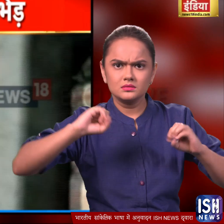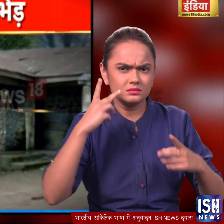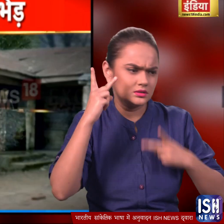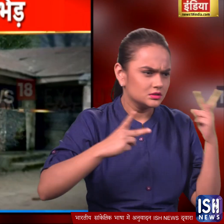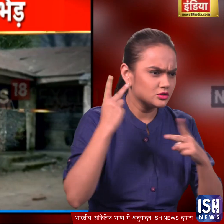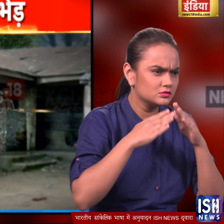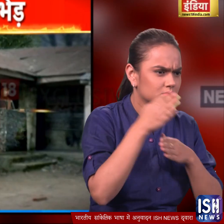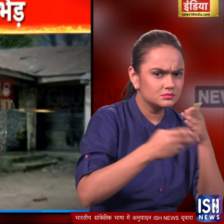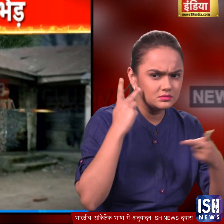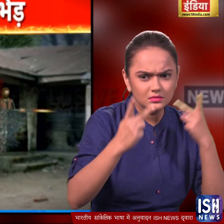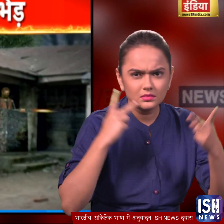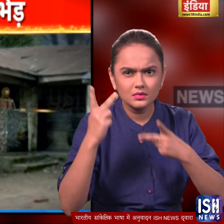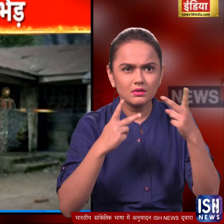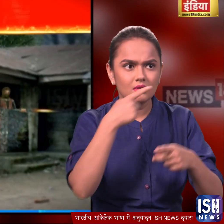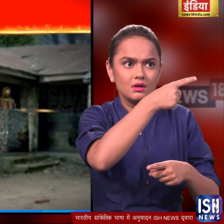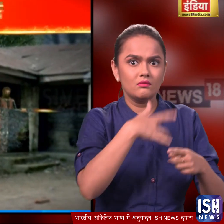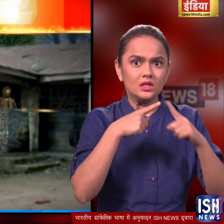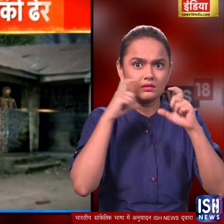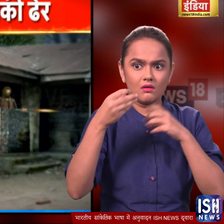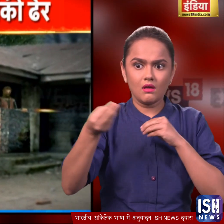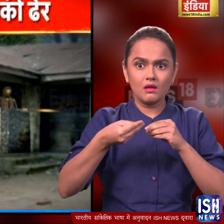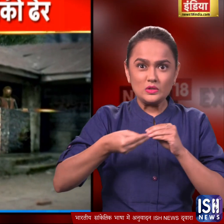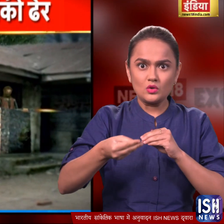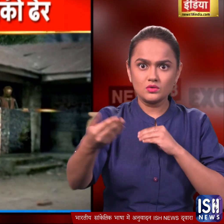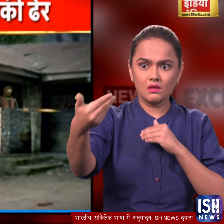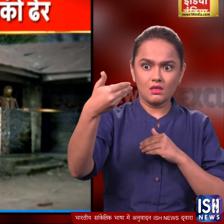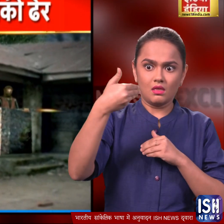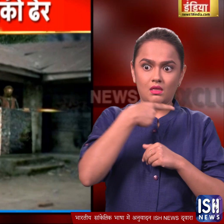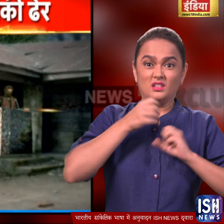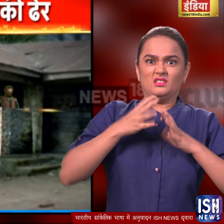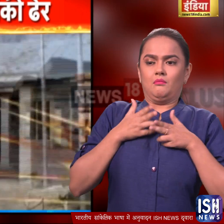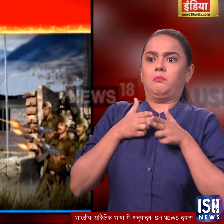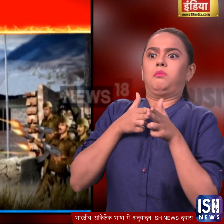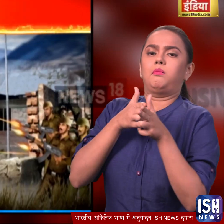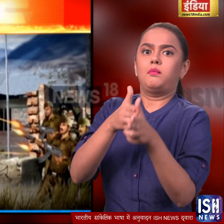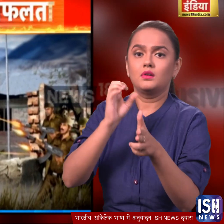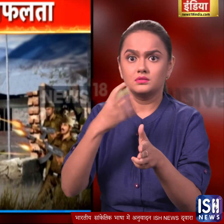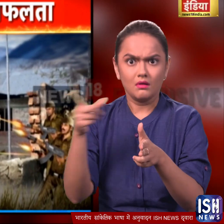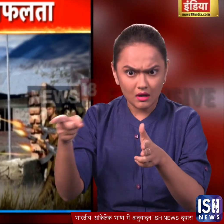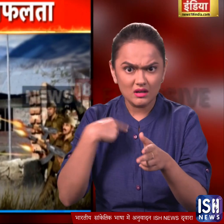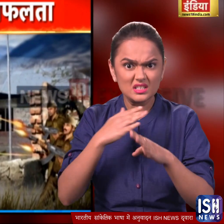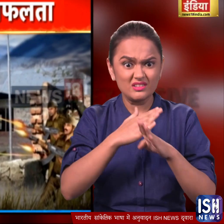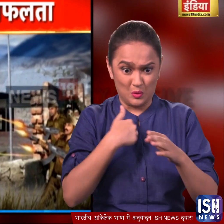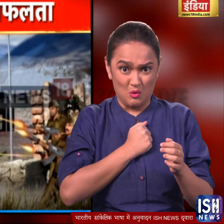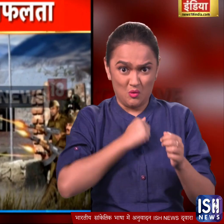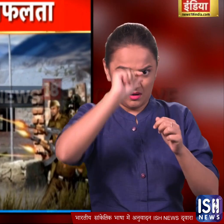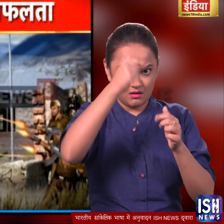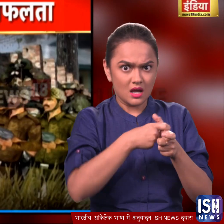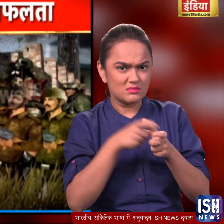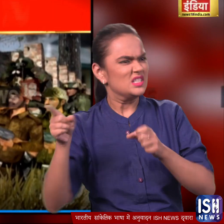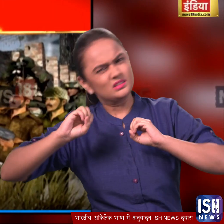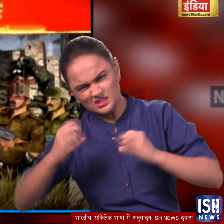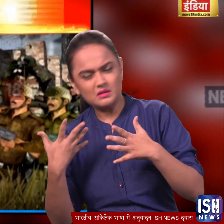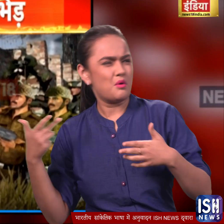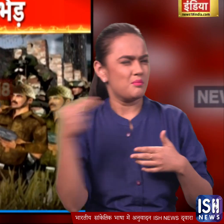ऑपरेशन चलाया। सुरक्षा बल के जवानों को अपने नजदीक पहुंचता देख मकान में छिपे आतंकियों ने फायरिंग शुरू कर दी, जिसके बाद सुरक्षा बल के जवानों ने भी मोर्चा संभाल लिया